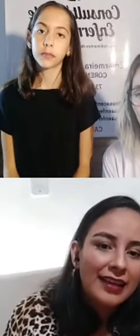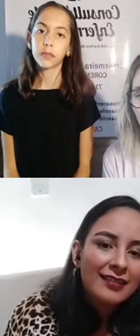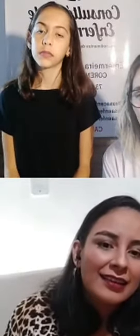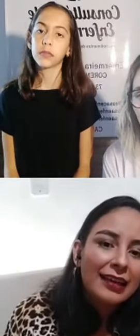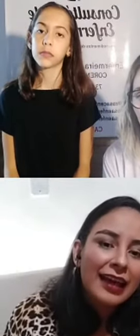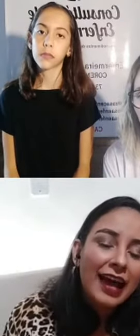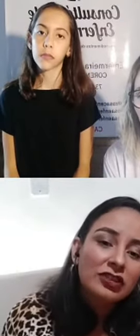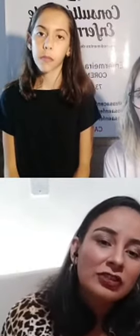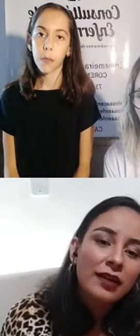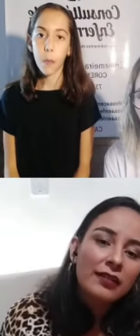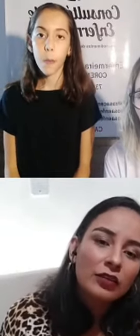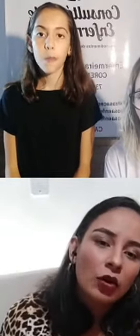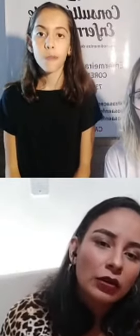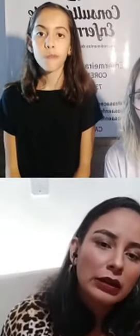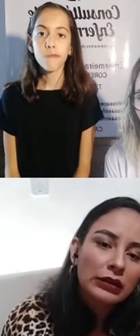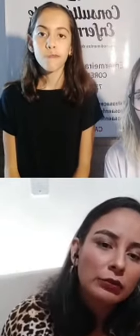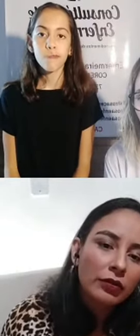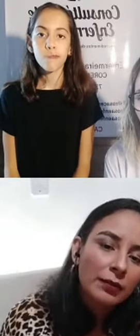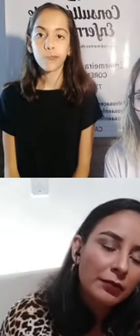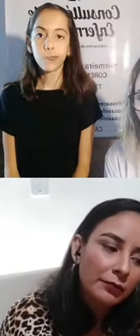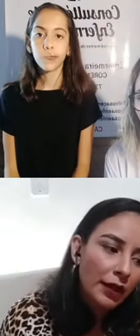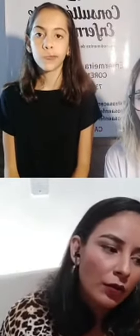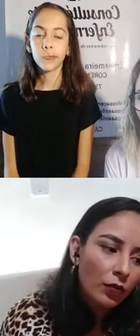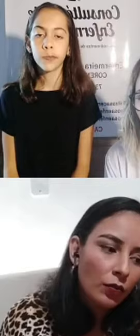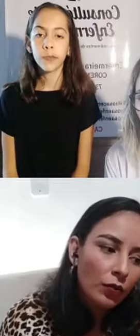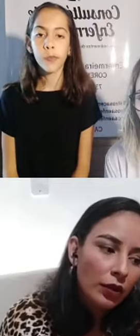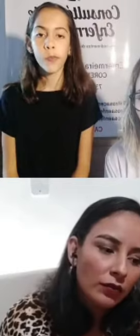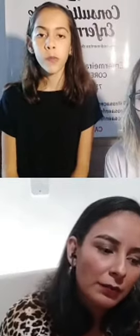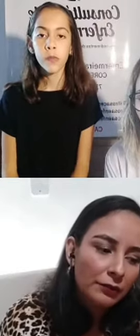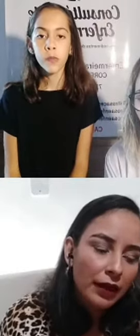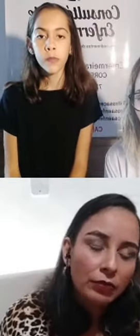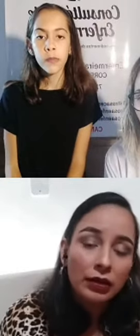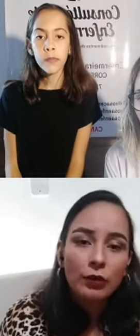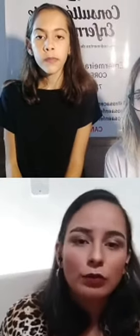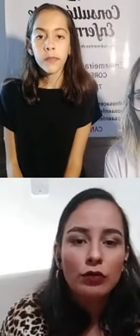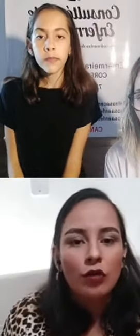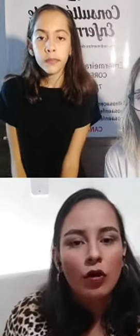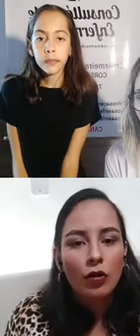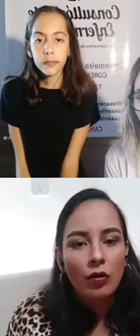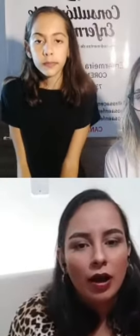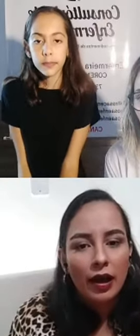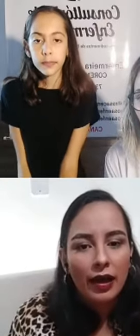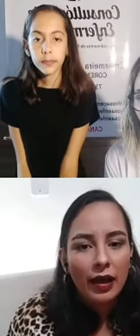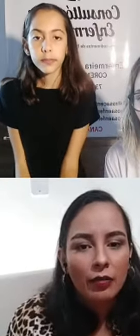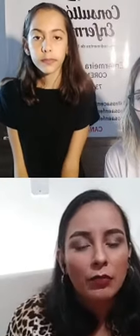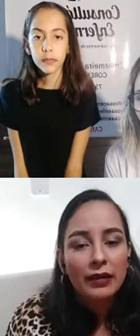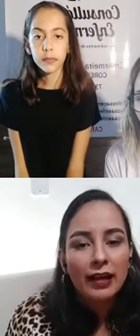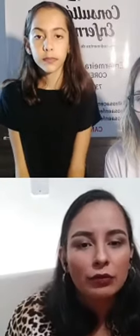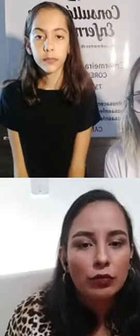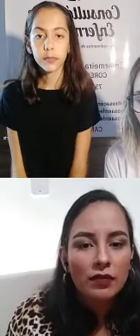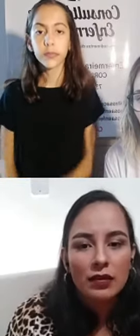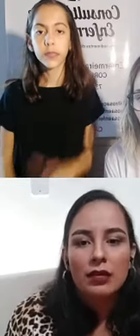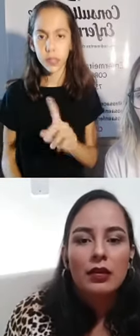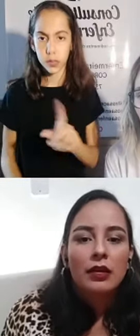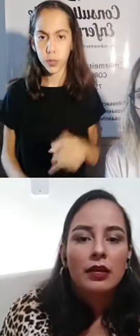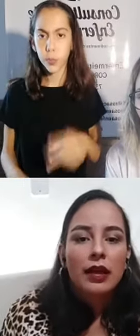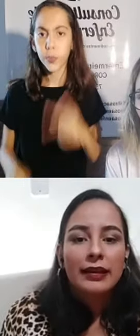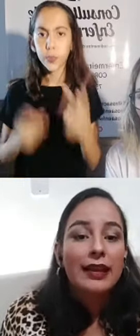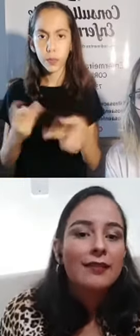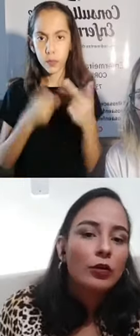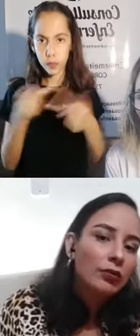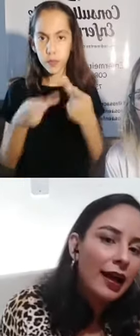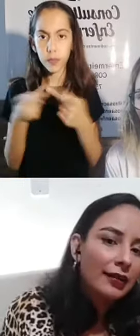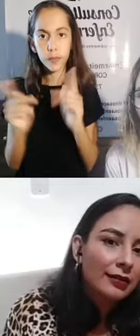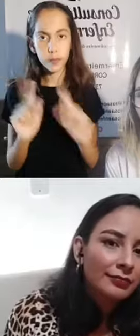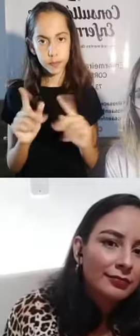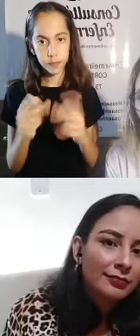E assim, né, a gente vai se tornando, eu sempre falo que eu não sou uma Darluce que